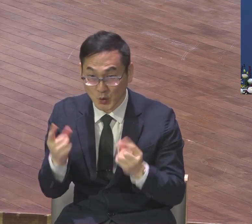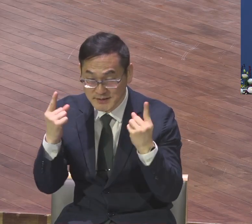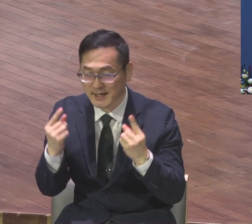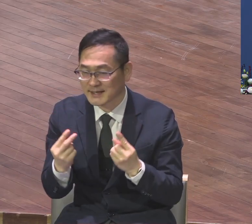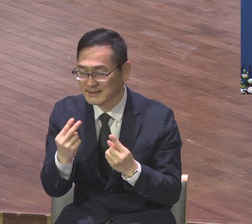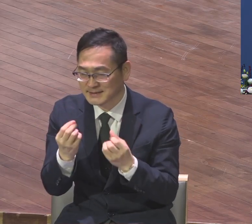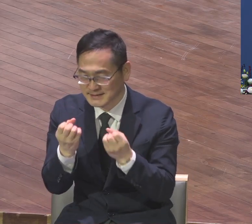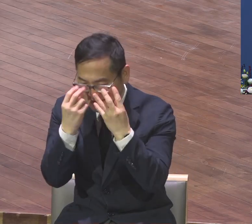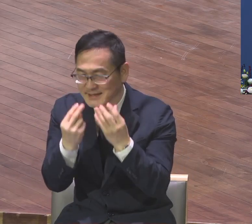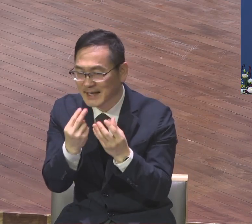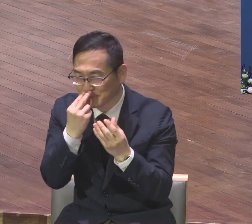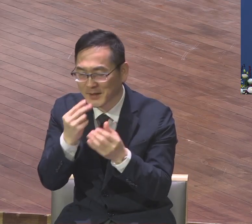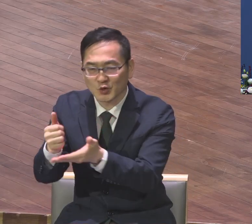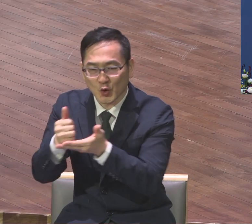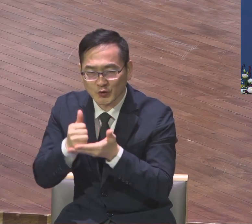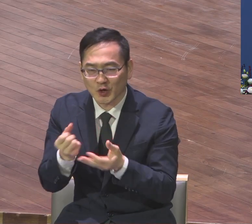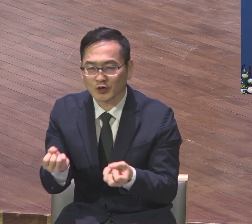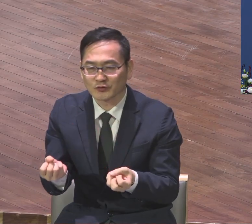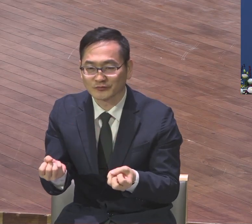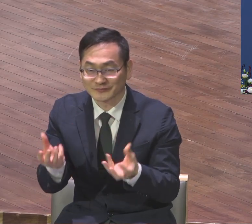초청 주일을 그렇게